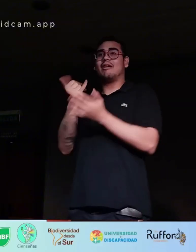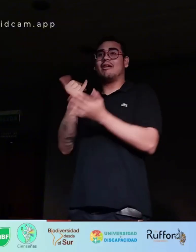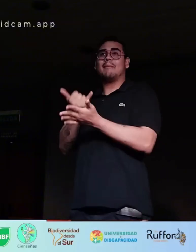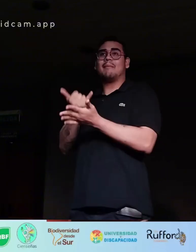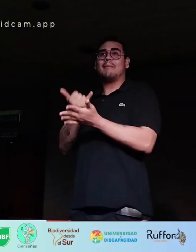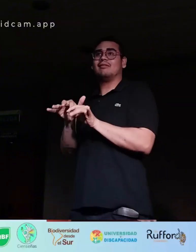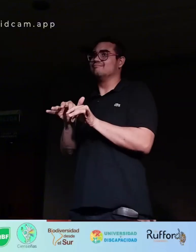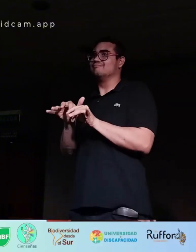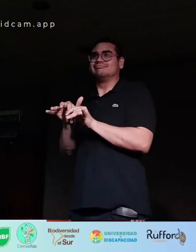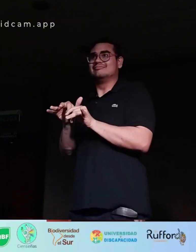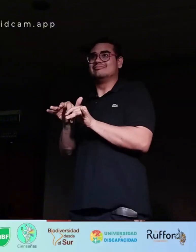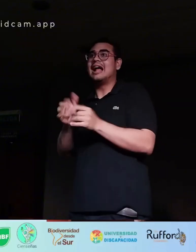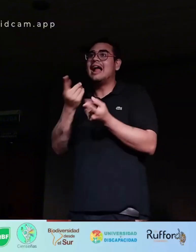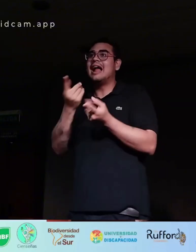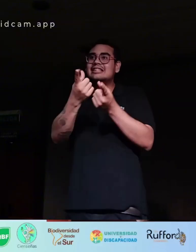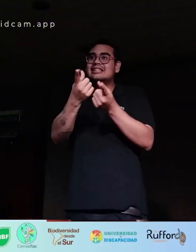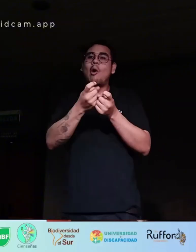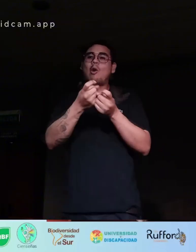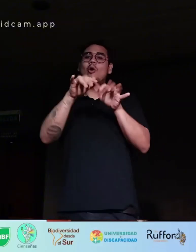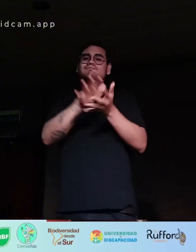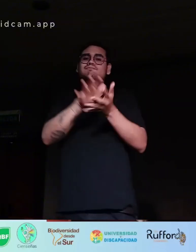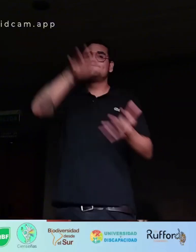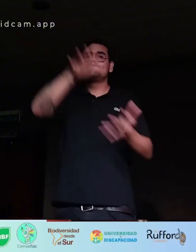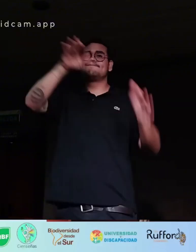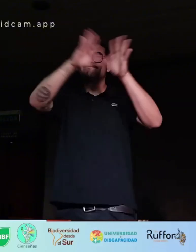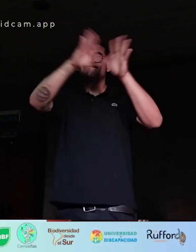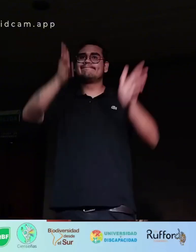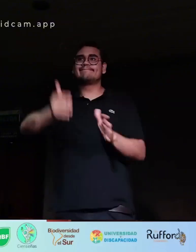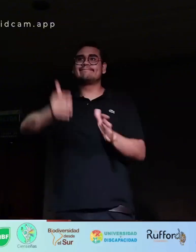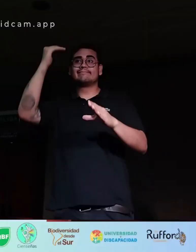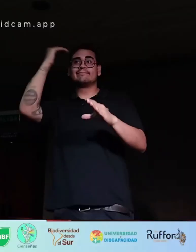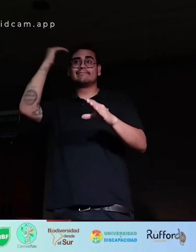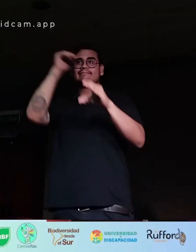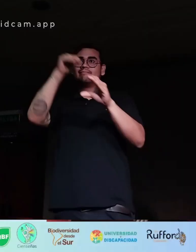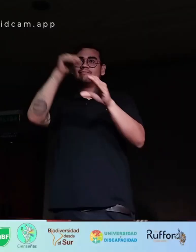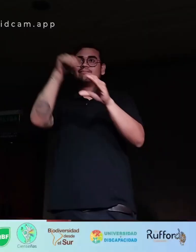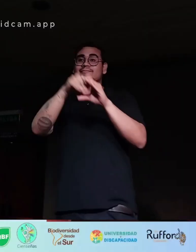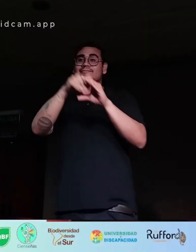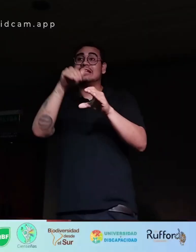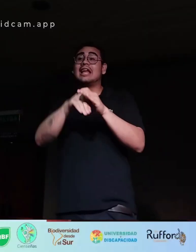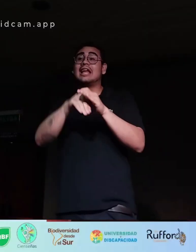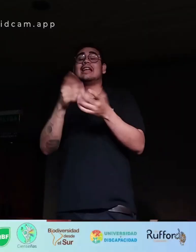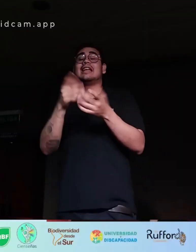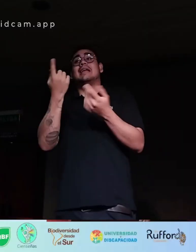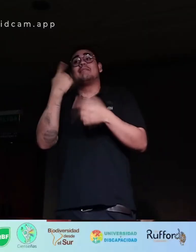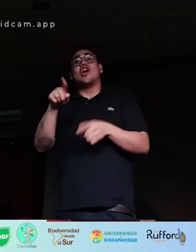permitir. Solamente falta gente y muchas horas de silla culo.